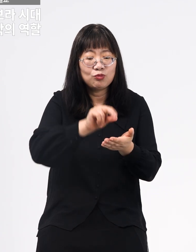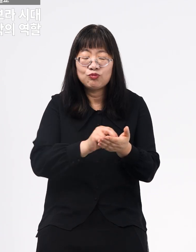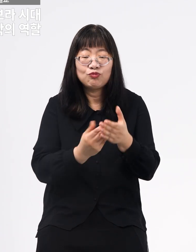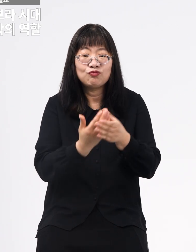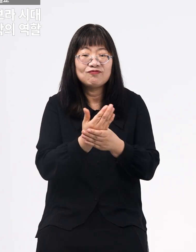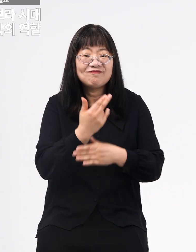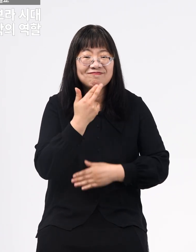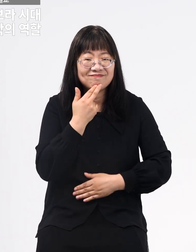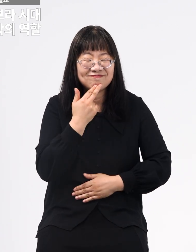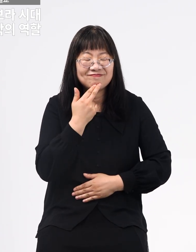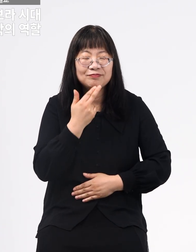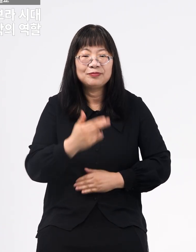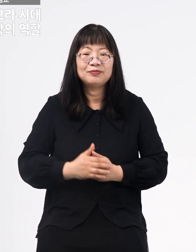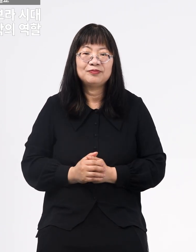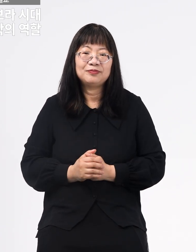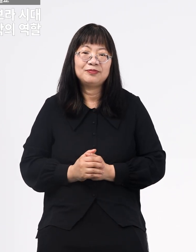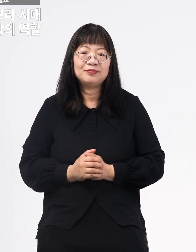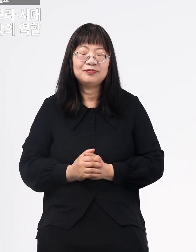일으켜요.